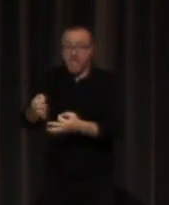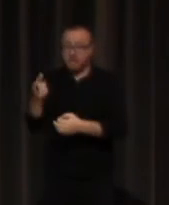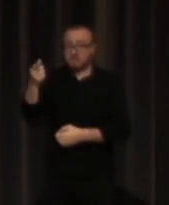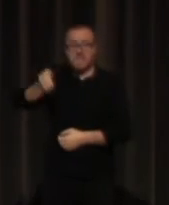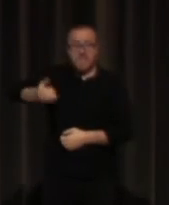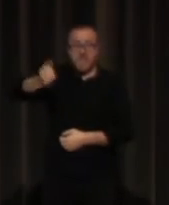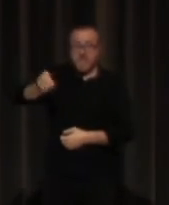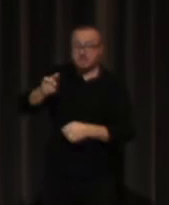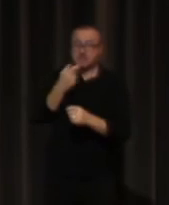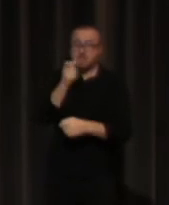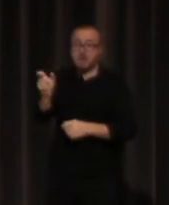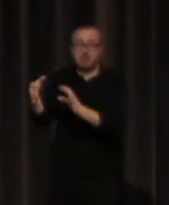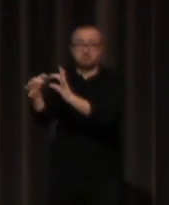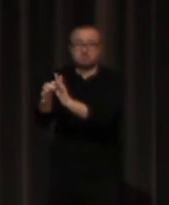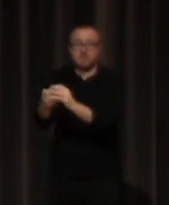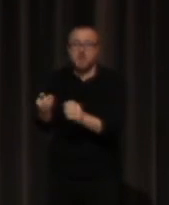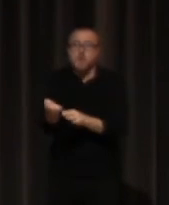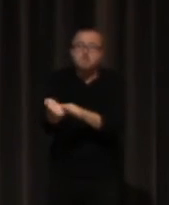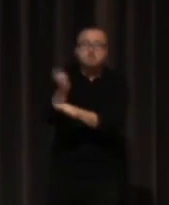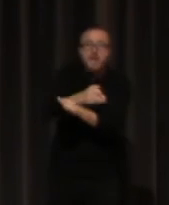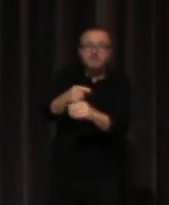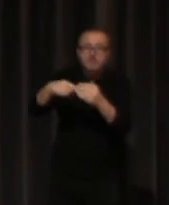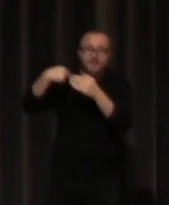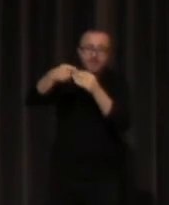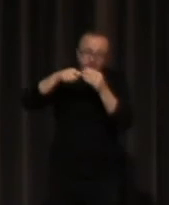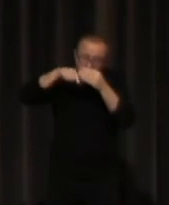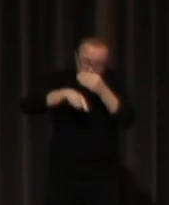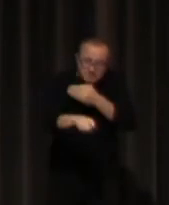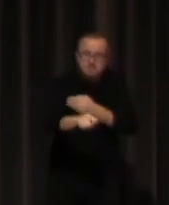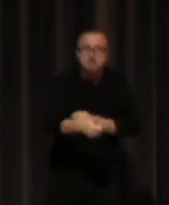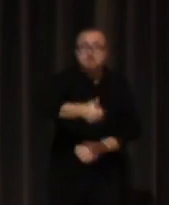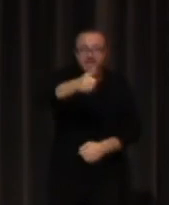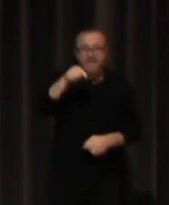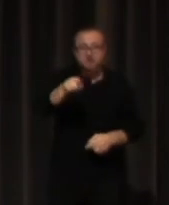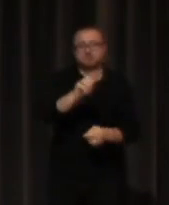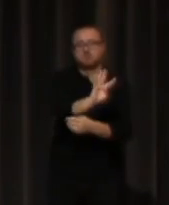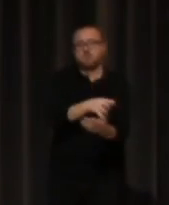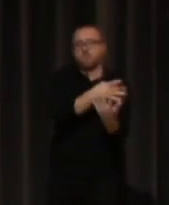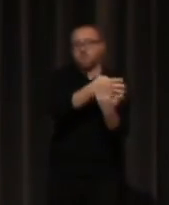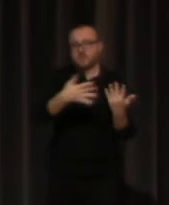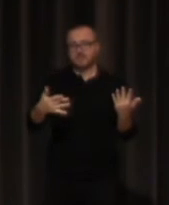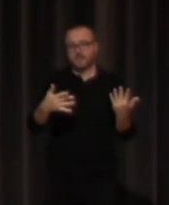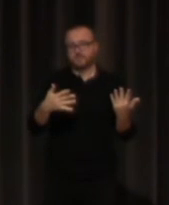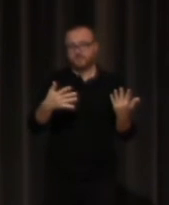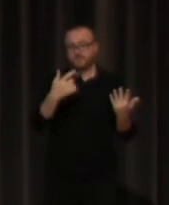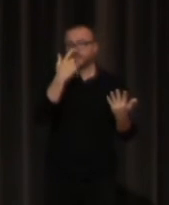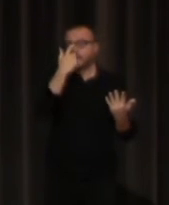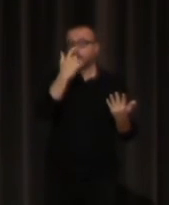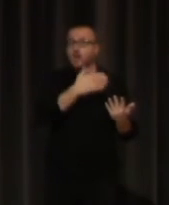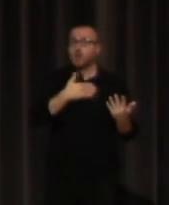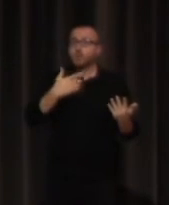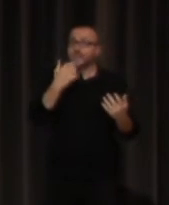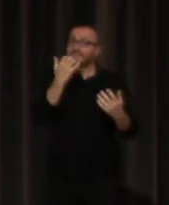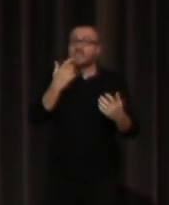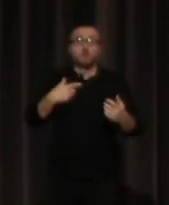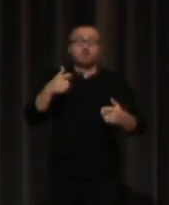diem no és potser exactament el que volíem dir o el que hem sentit, el que sabem que existeix. Així és que utilitzar